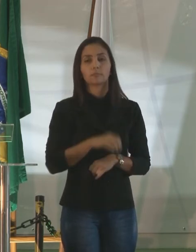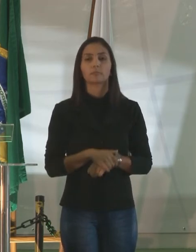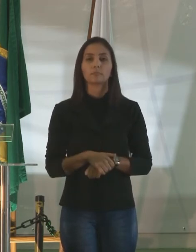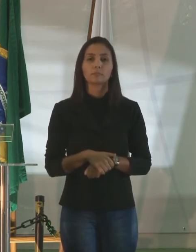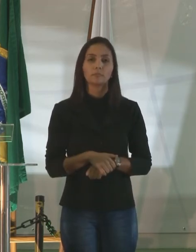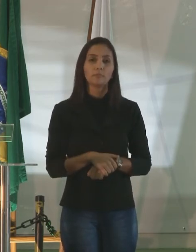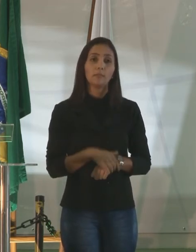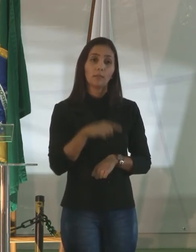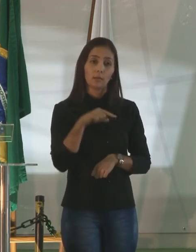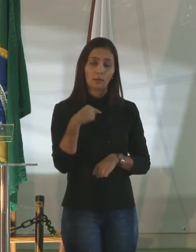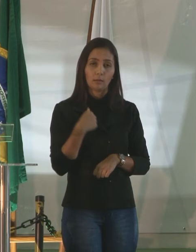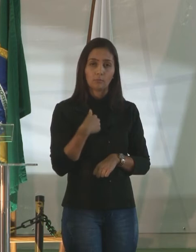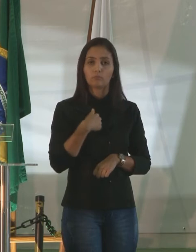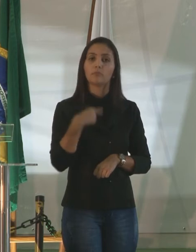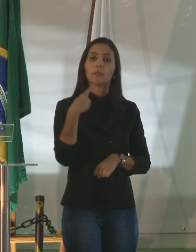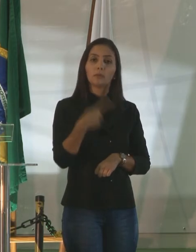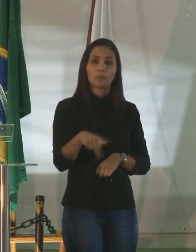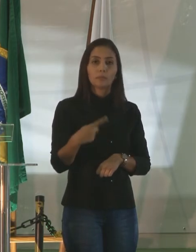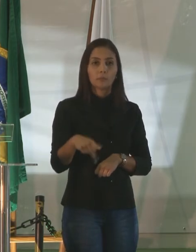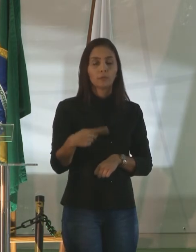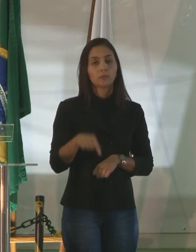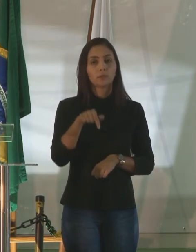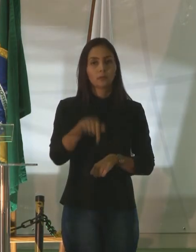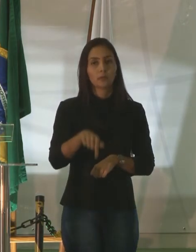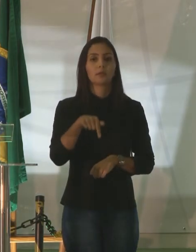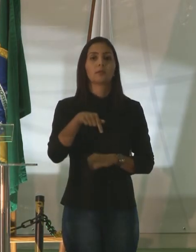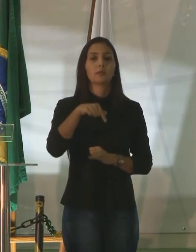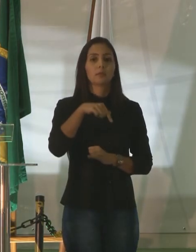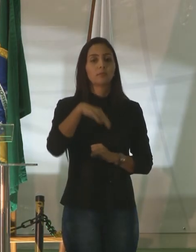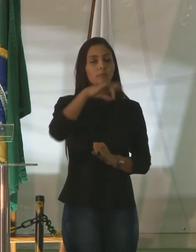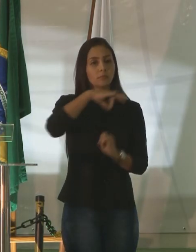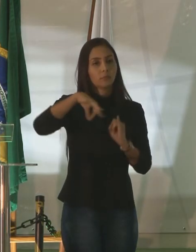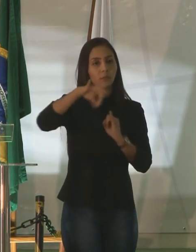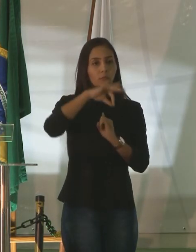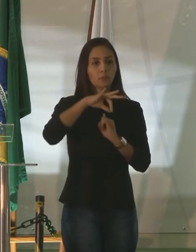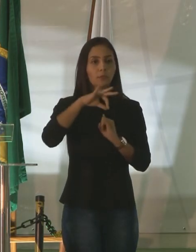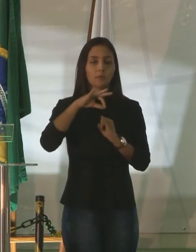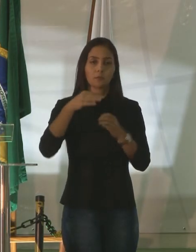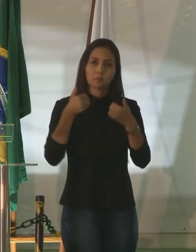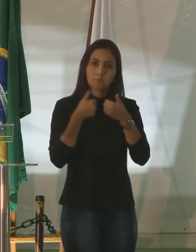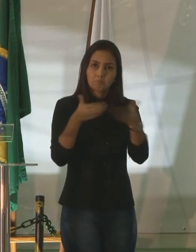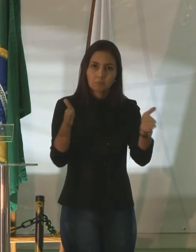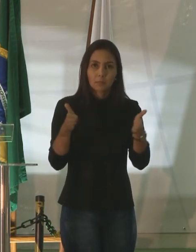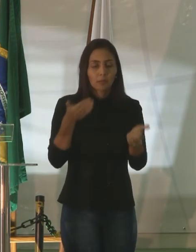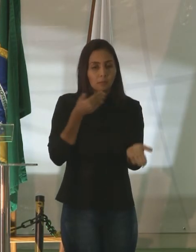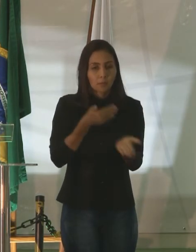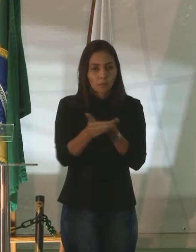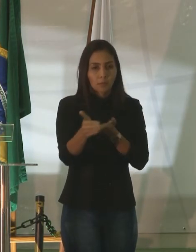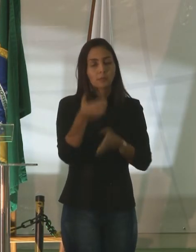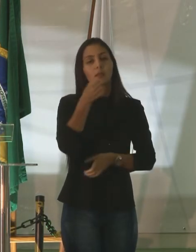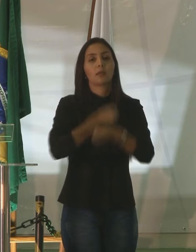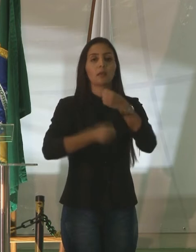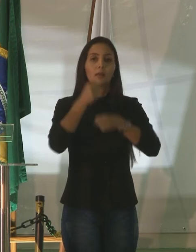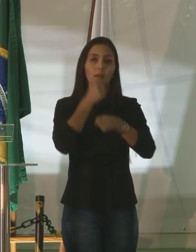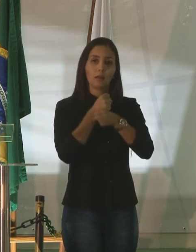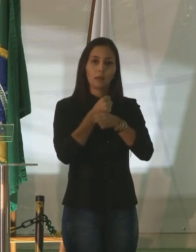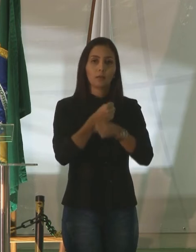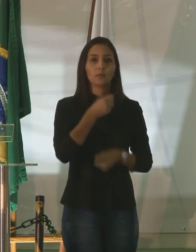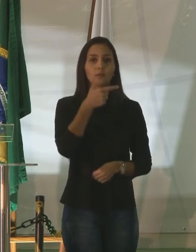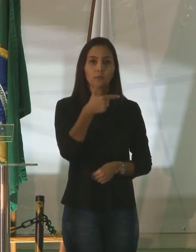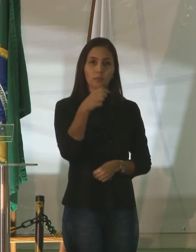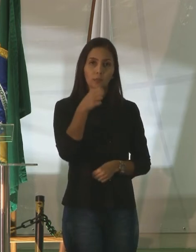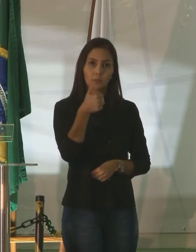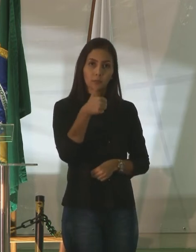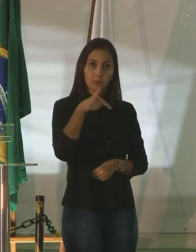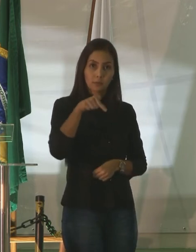Eu sou professora do Instituto desde 2017, de julho de 2017. Né? Fui muito bem